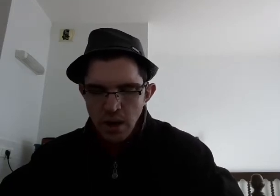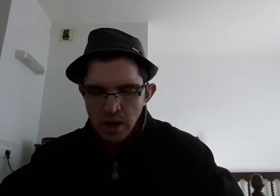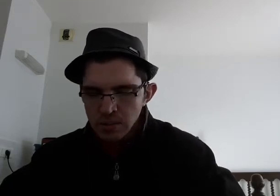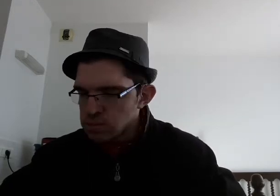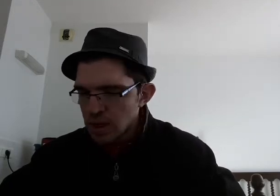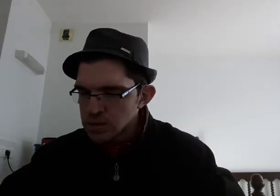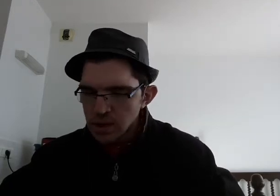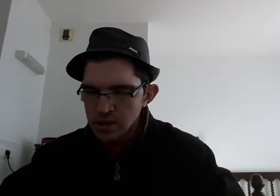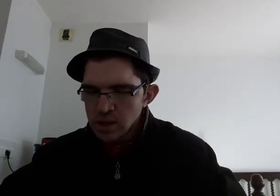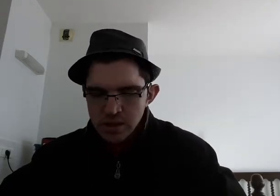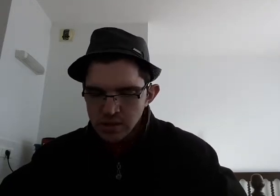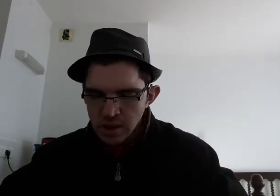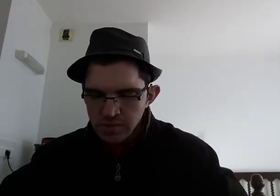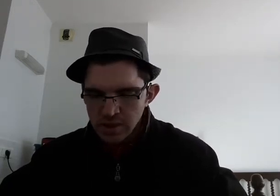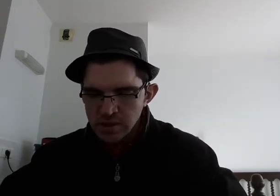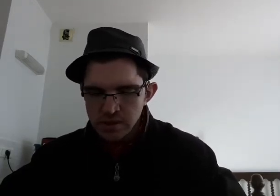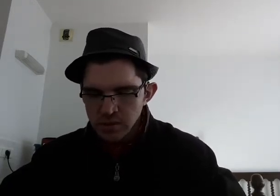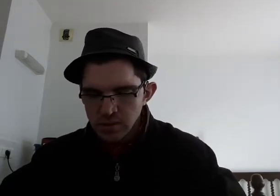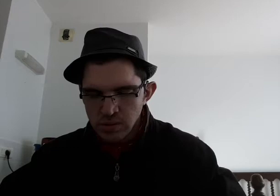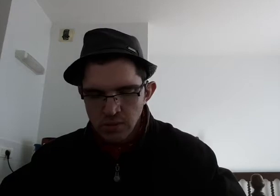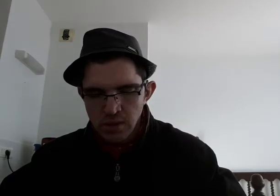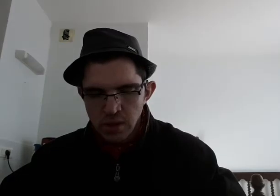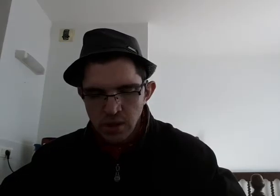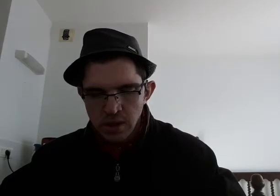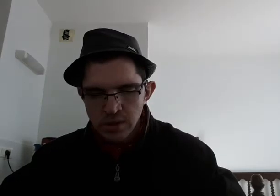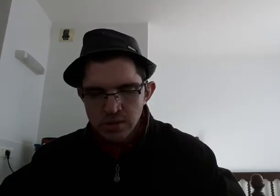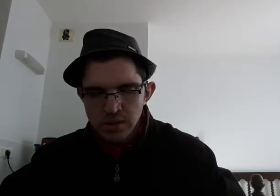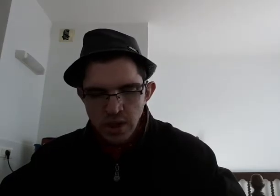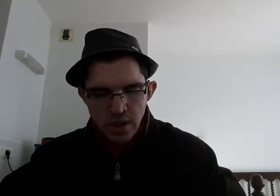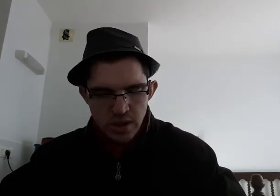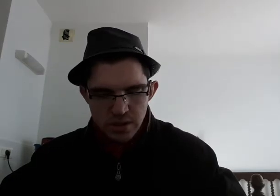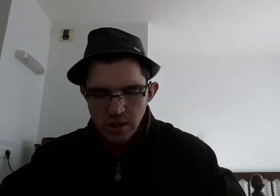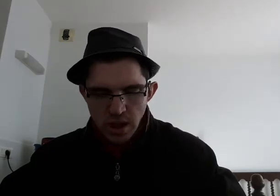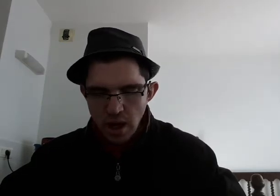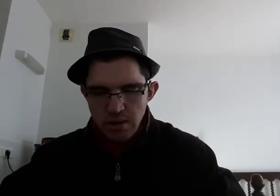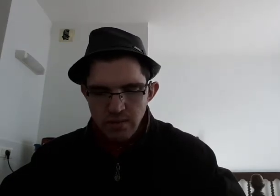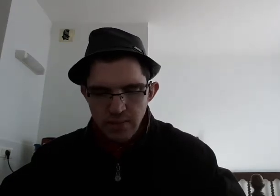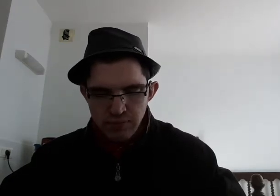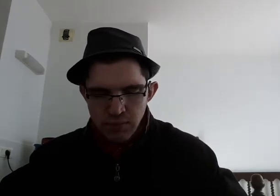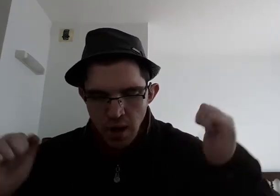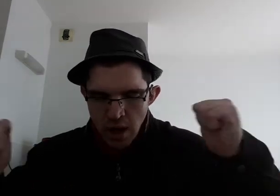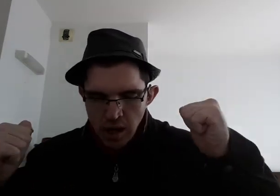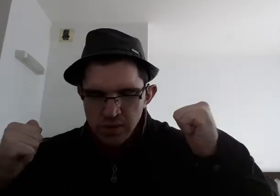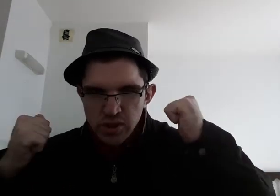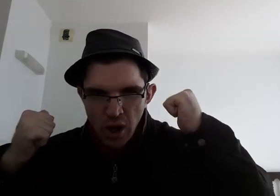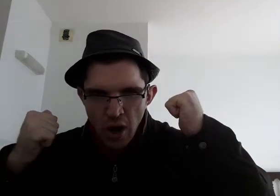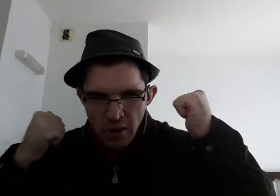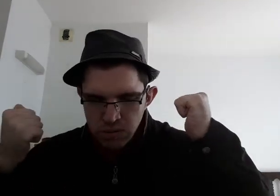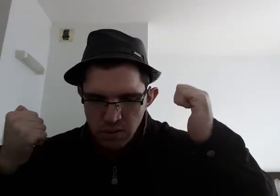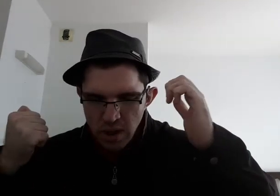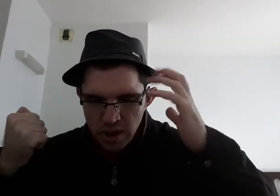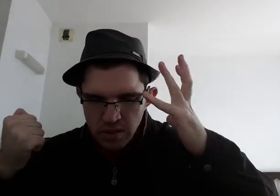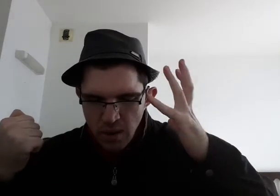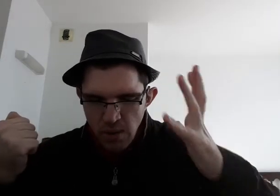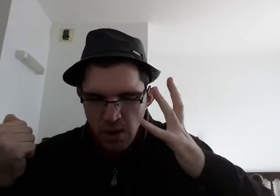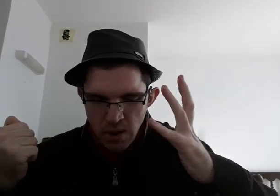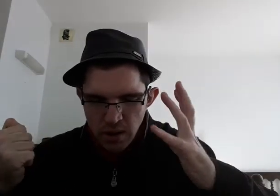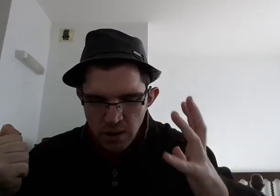vole, vole, je m'emporte au loin. Et je griffe mes poings, blessant la poule qui me vole,